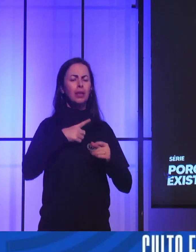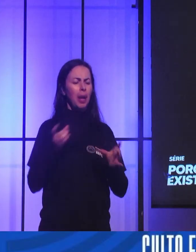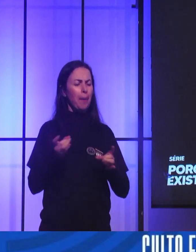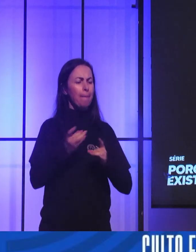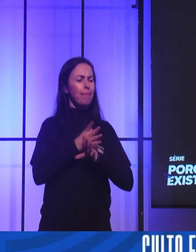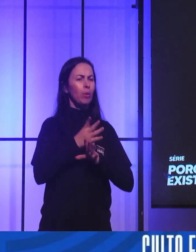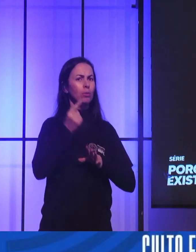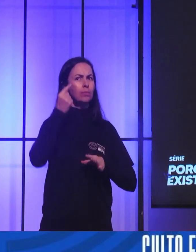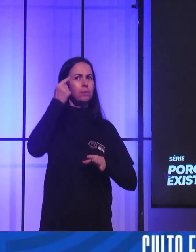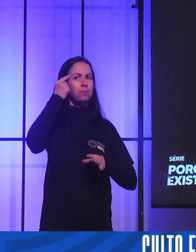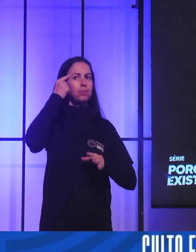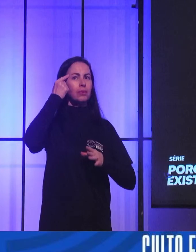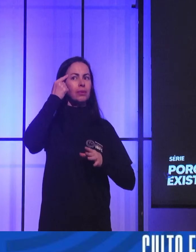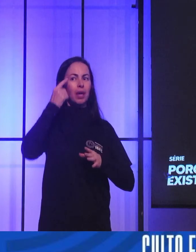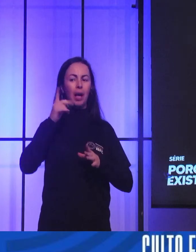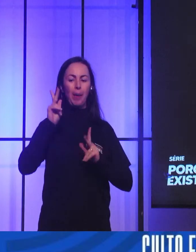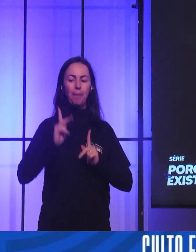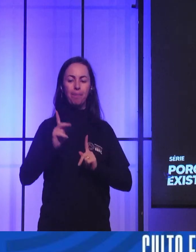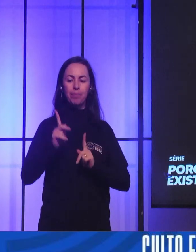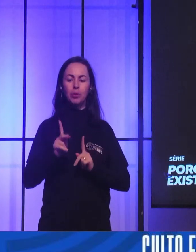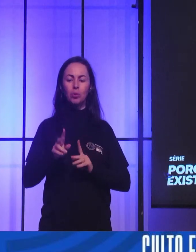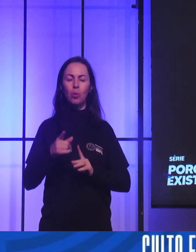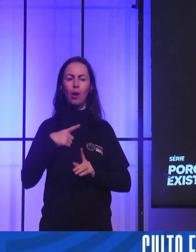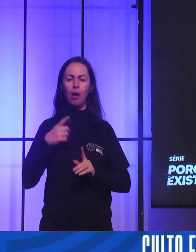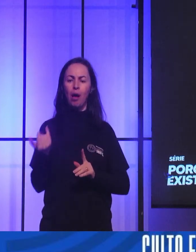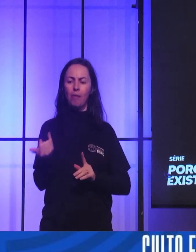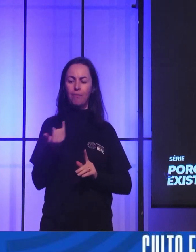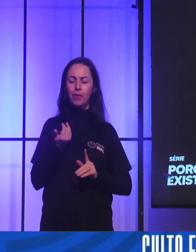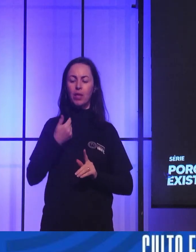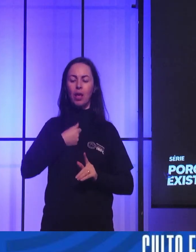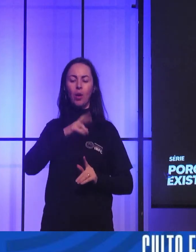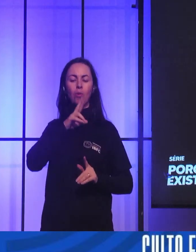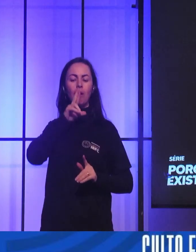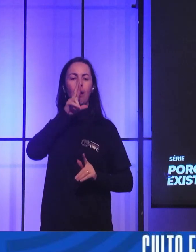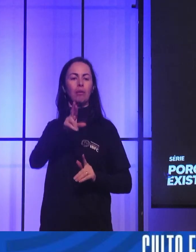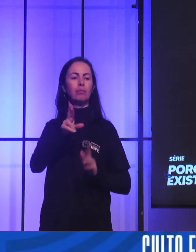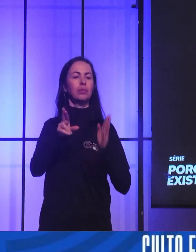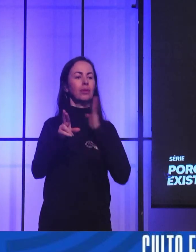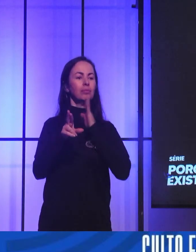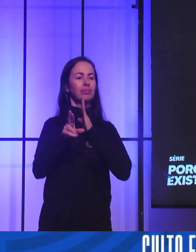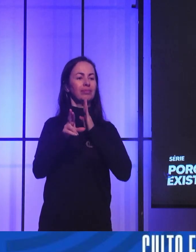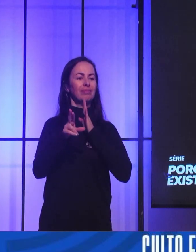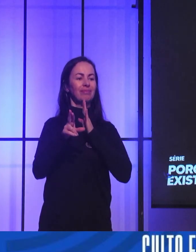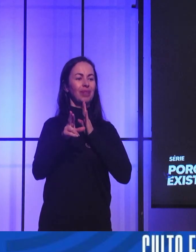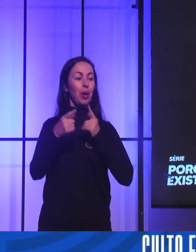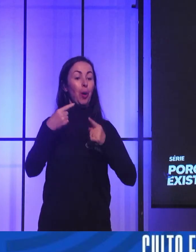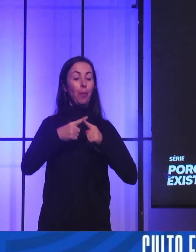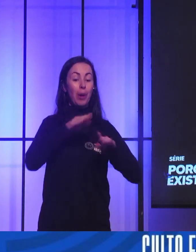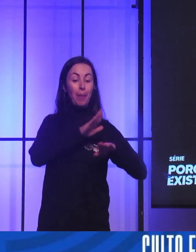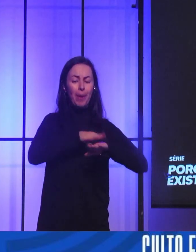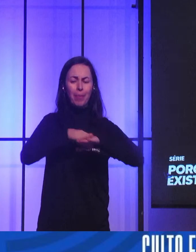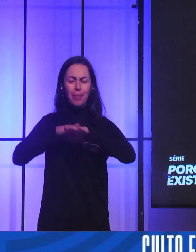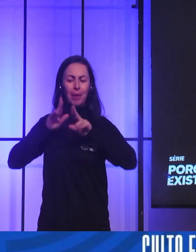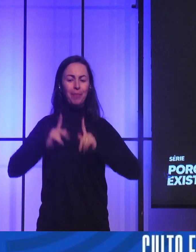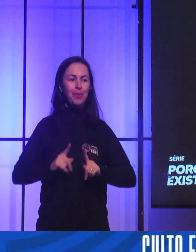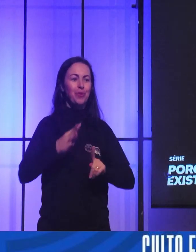língua para fazermos com que mais pessoas conheçam o amor de Deus. Vejam o que o nosso irmão Pedro nos